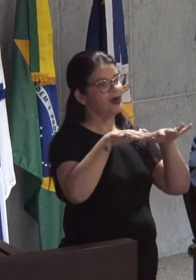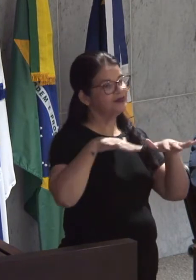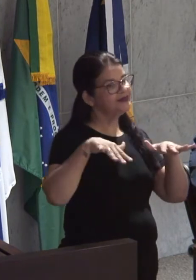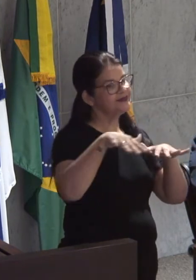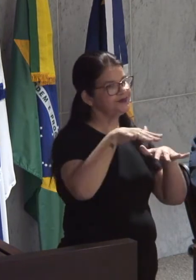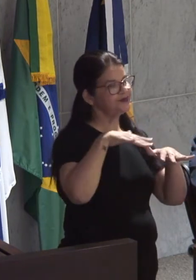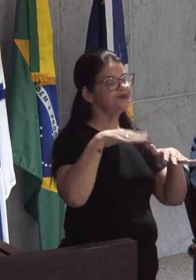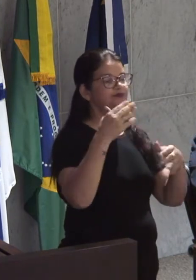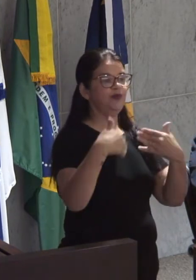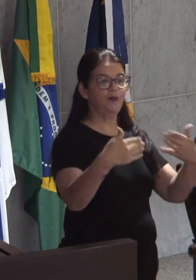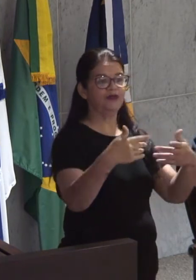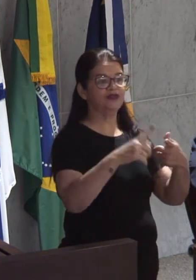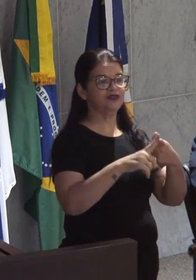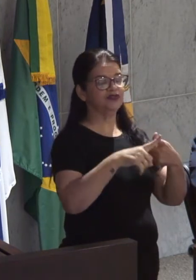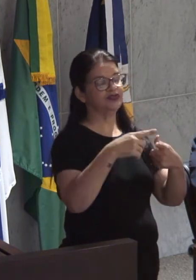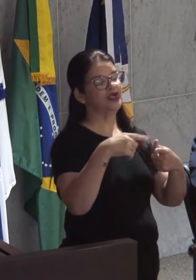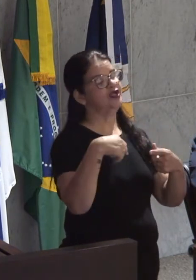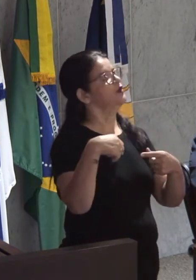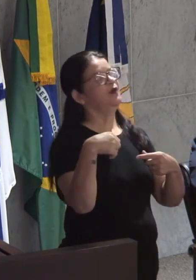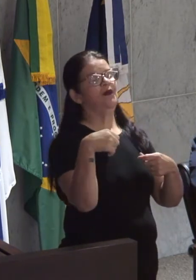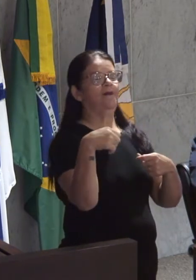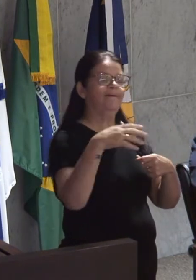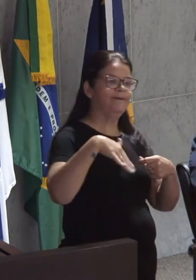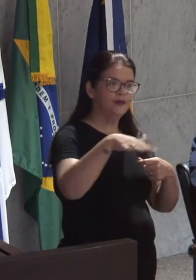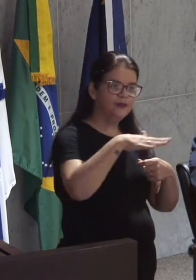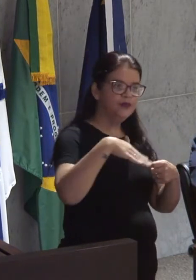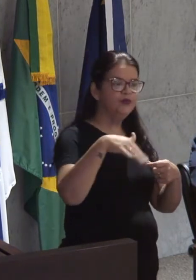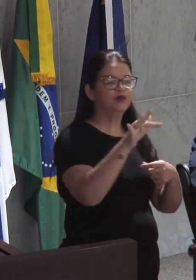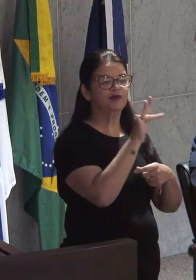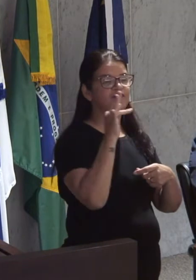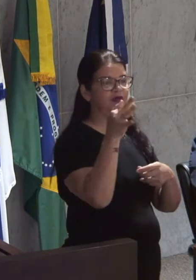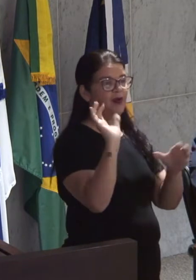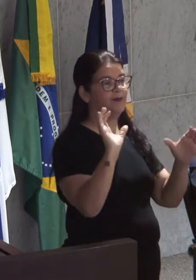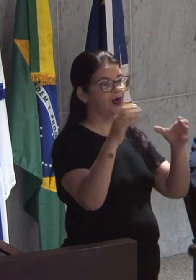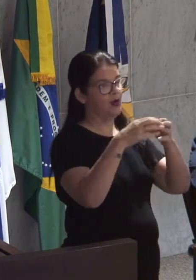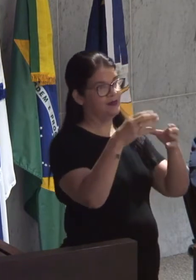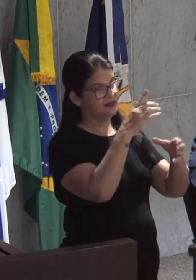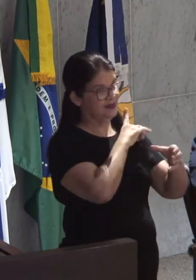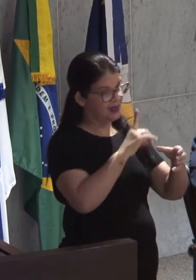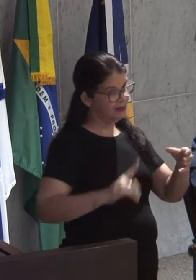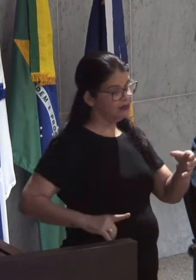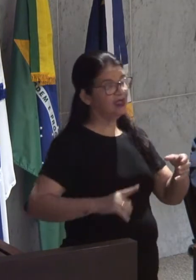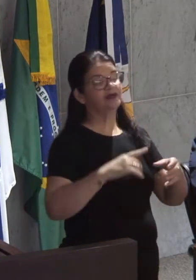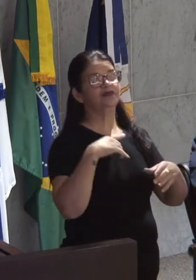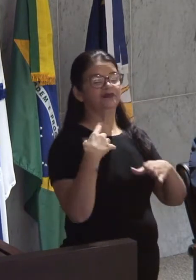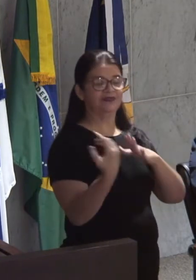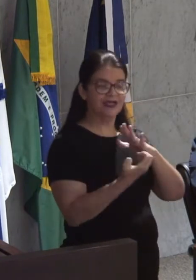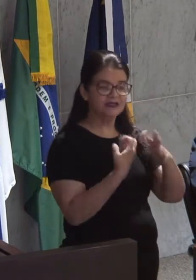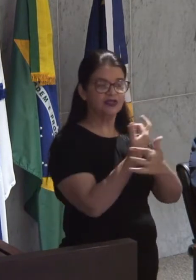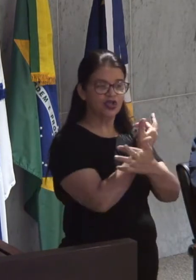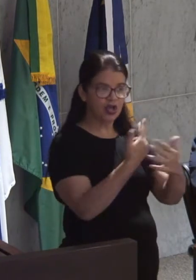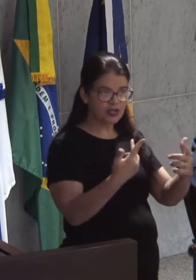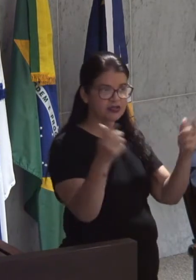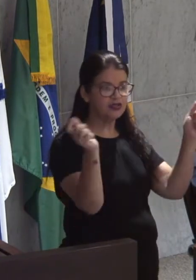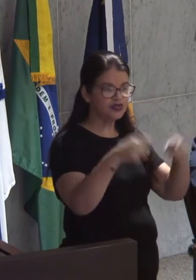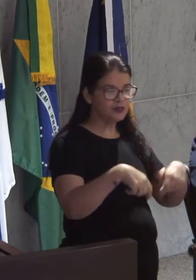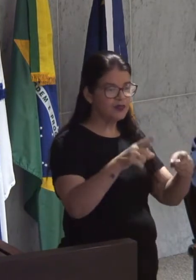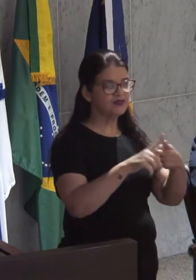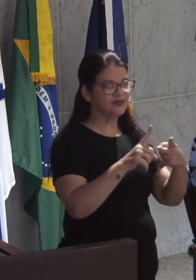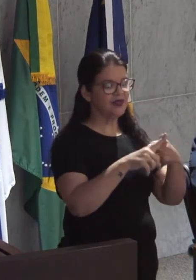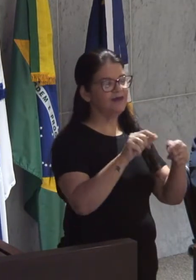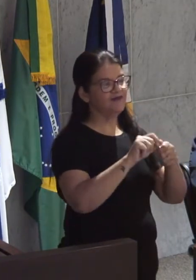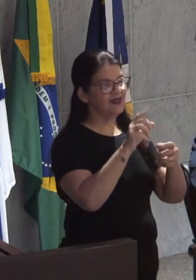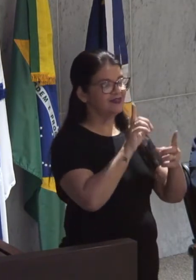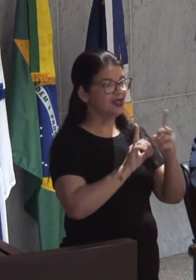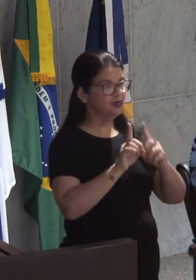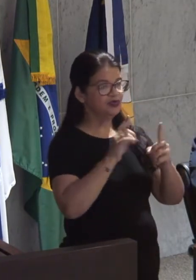com o Ministério Público Federal para que a Comissão de Deputados e essas organizações possam também fazer um